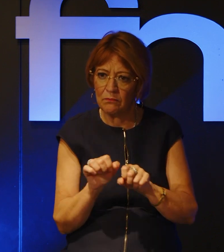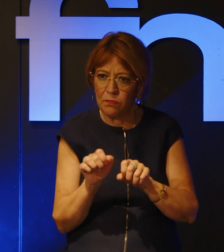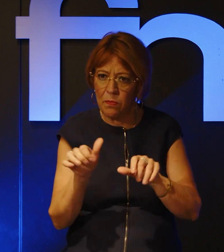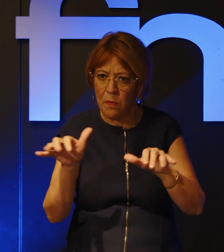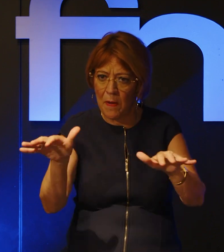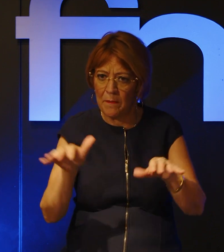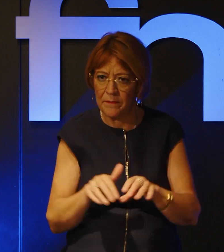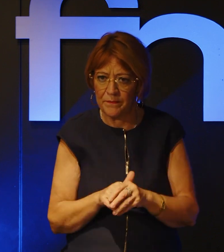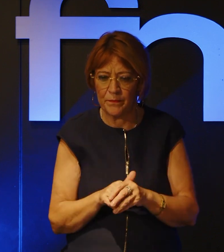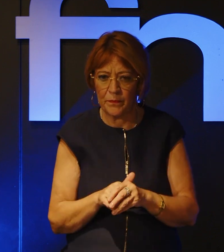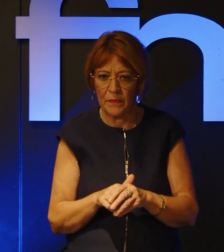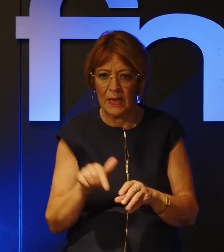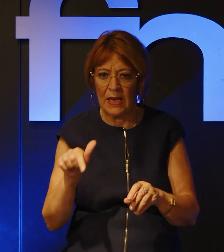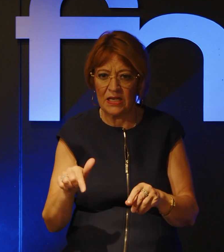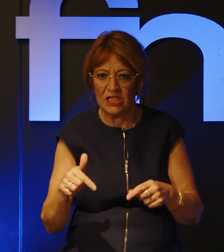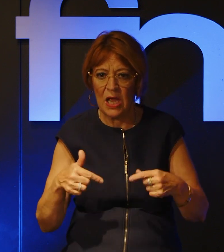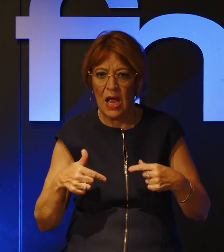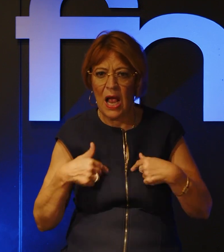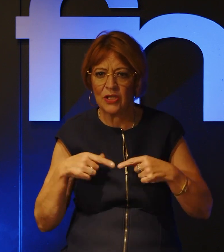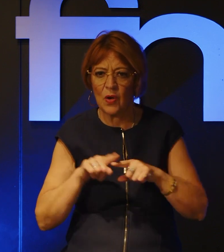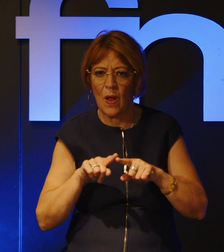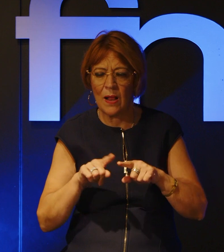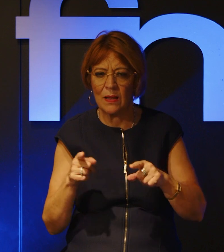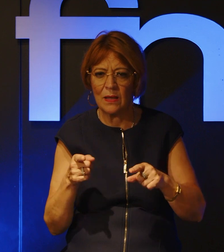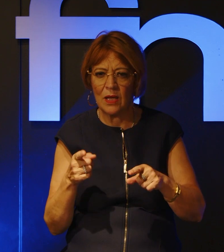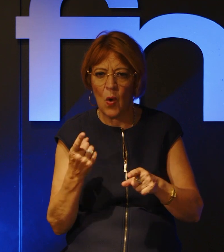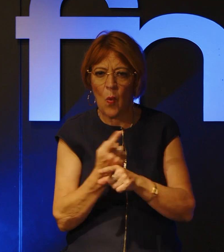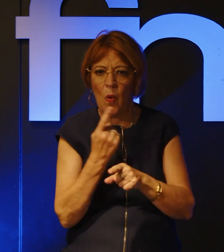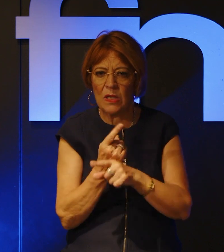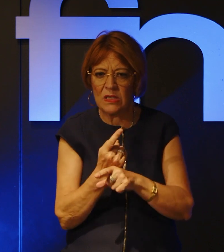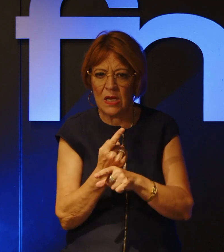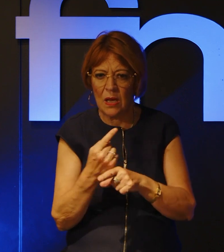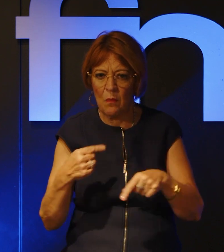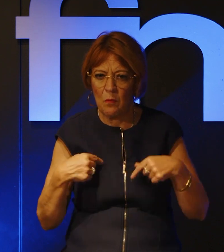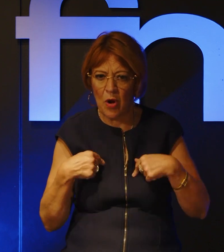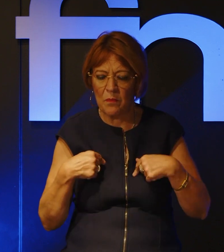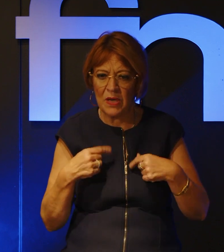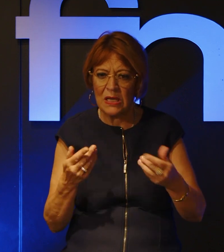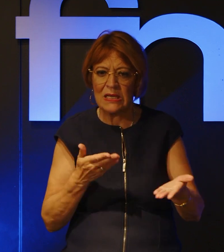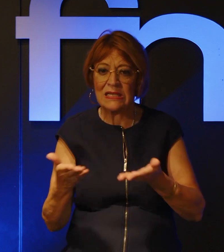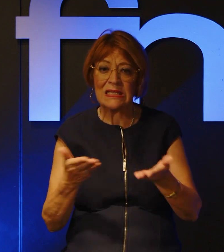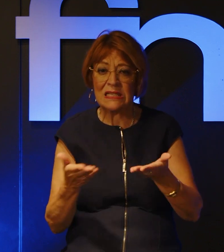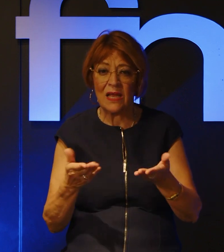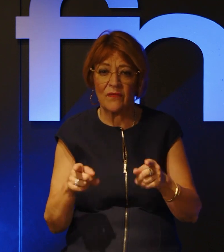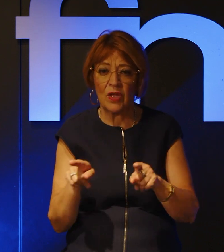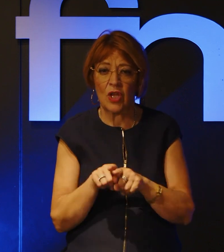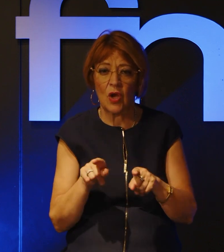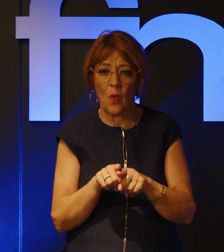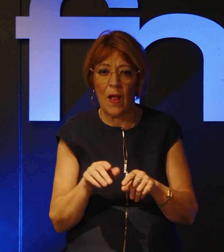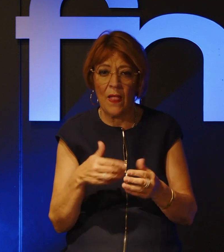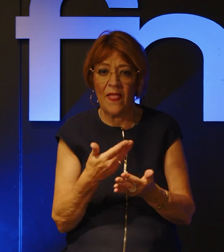disseminação esta Auto objetificação se repararem bem acaba por servir ou ser de facto